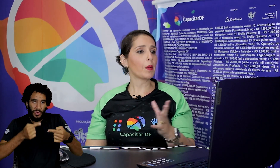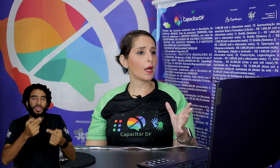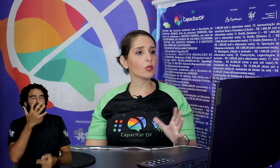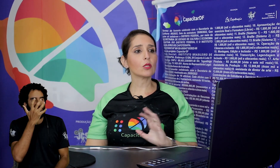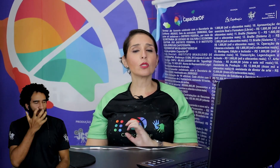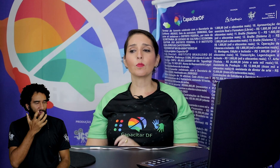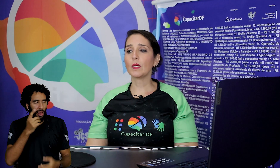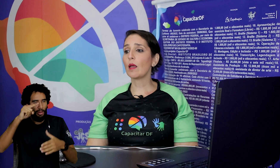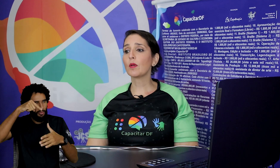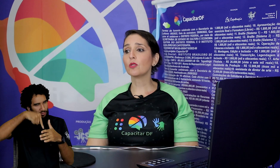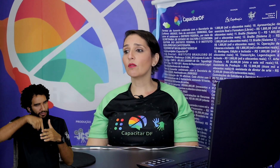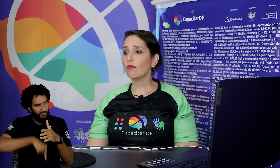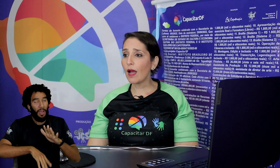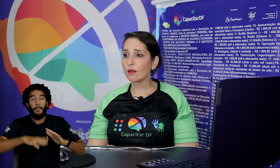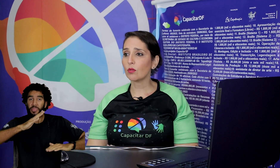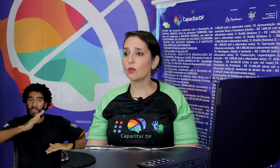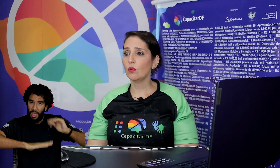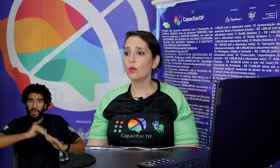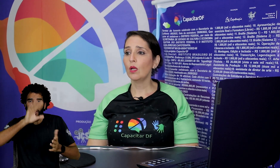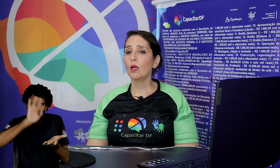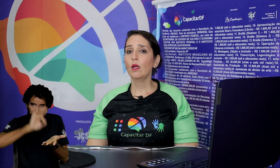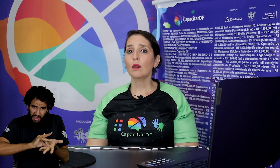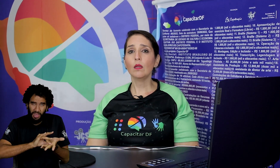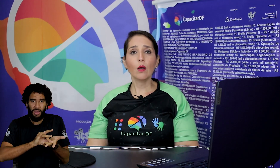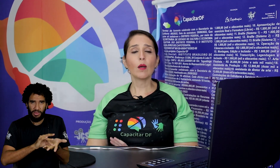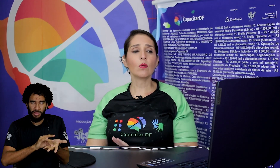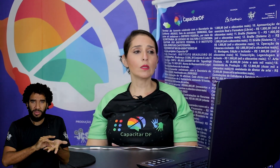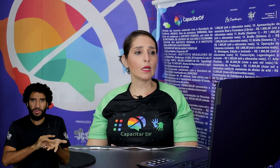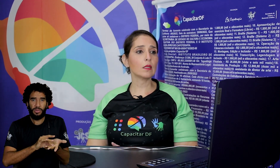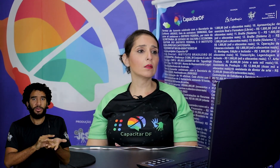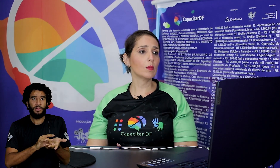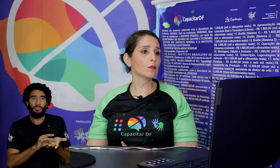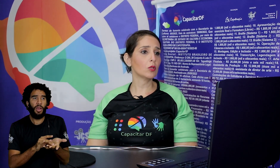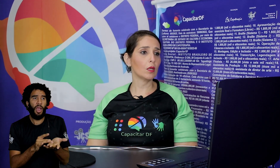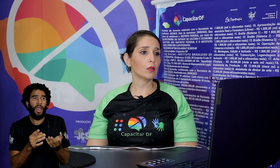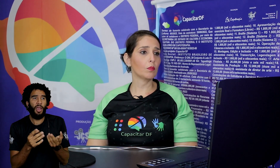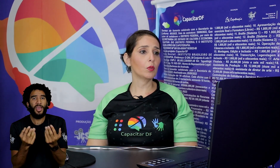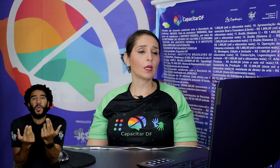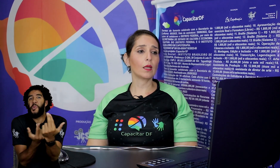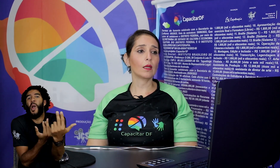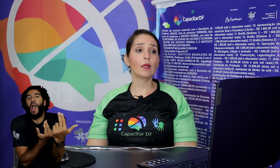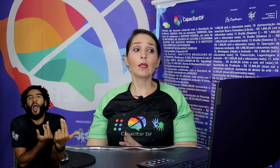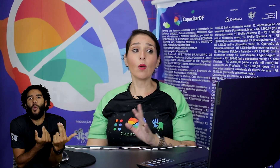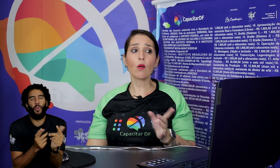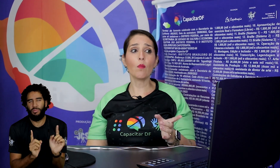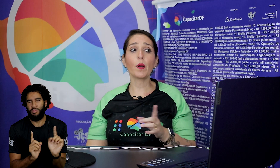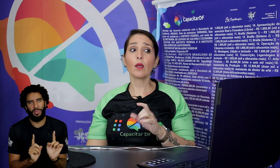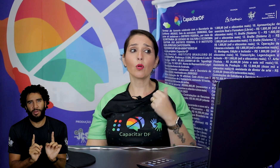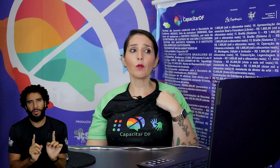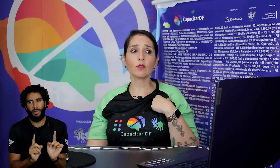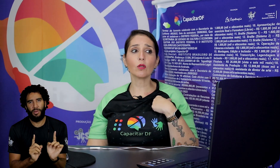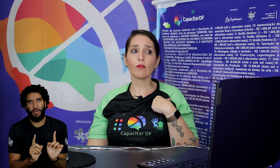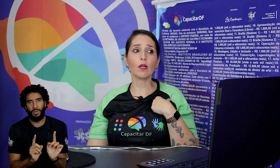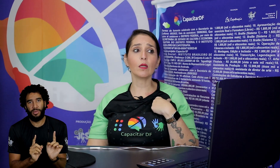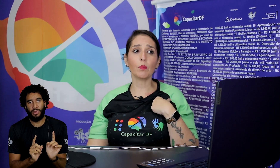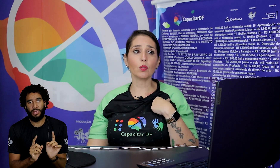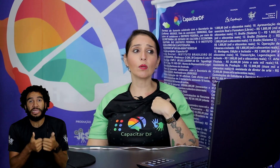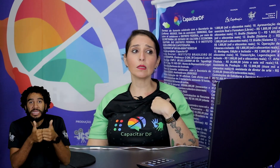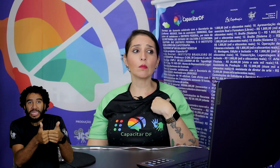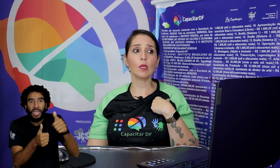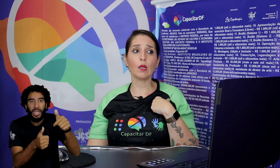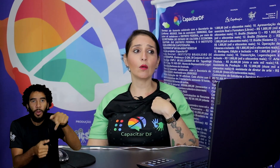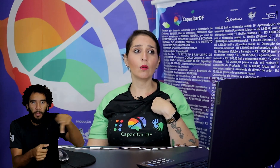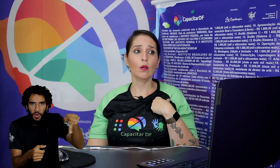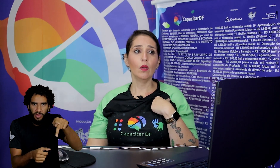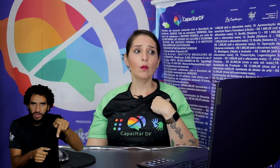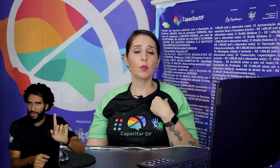na prática, a gente percebe que, de fato, não acontece do mesmo jeito. Por quê? E não acompanha o que o professor está falando em português